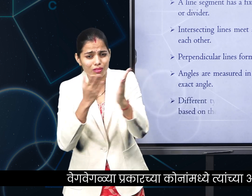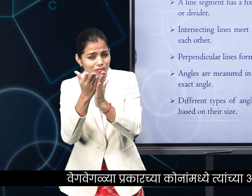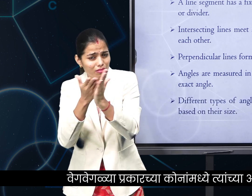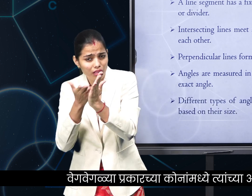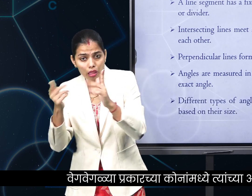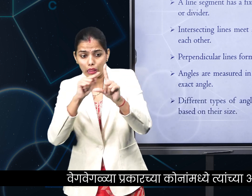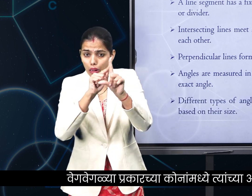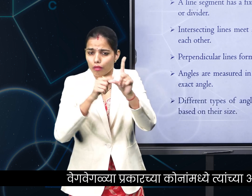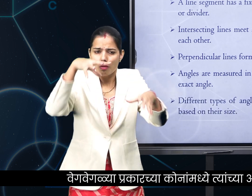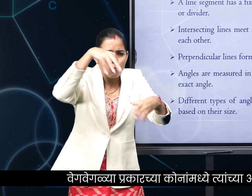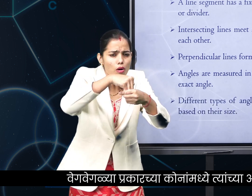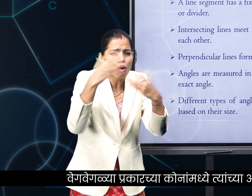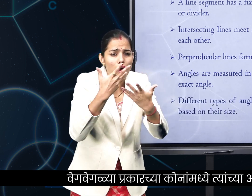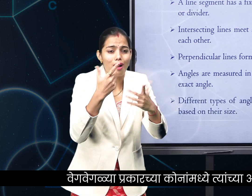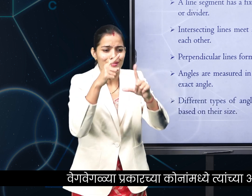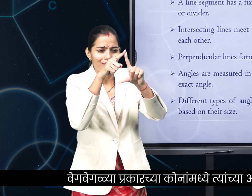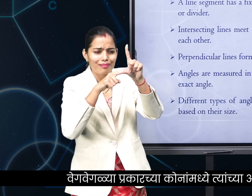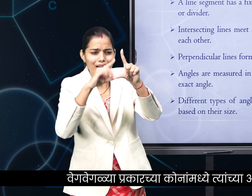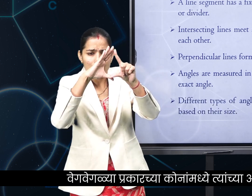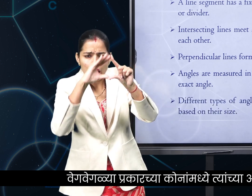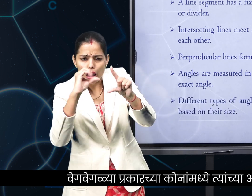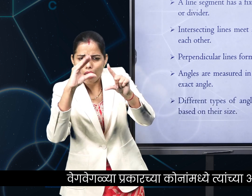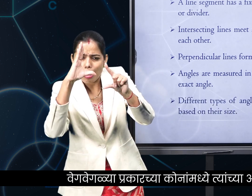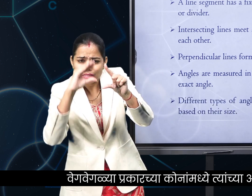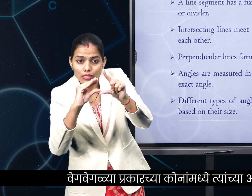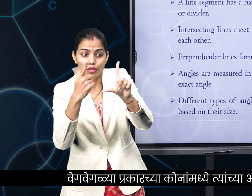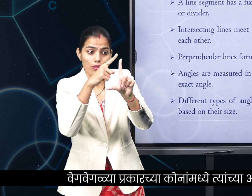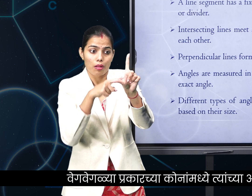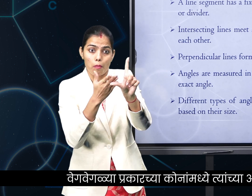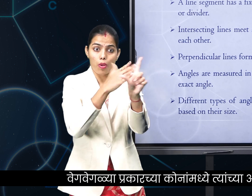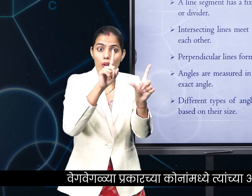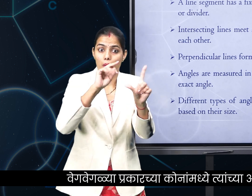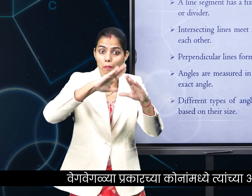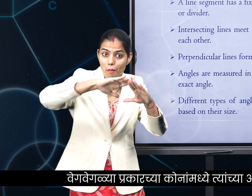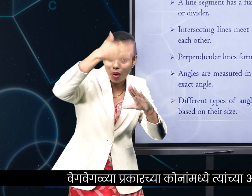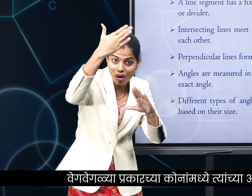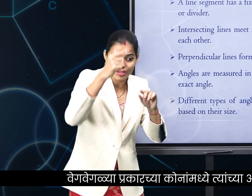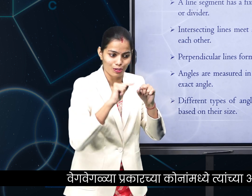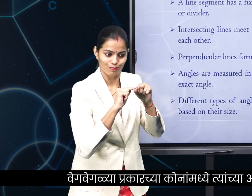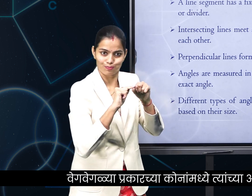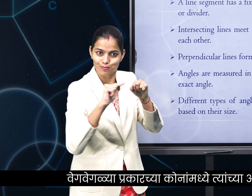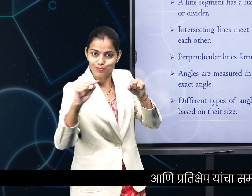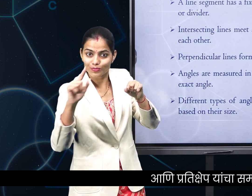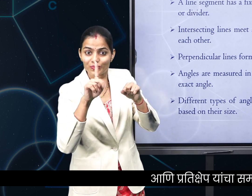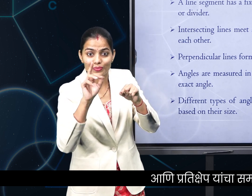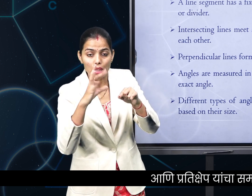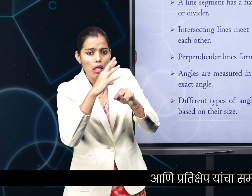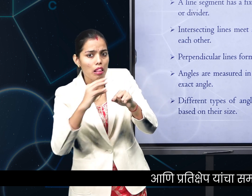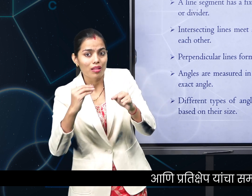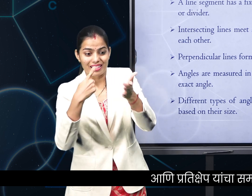वेगवेगळ्या प्रकारच्या कोनांमध्ये त्यांच्या आकारानुसार तीव्र, स्थूल, सरळ आणि प्रतिक्षेप यांचा